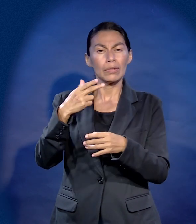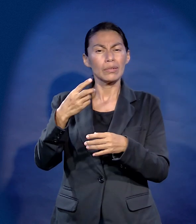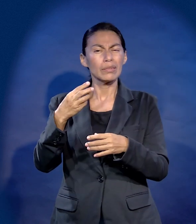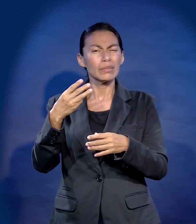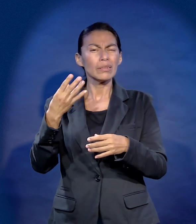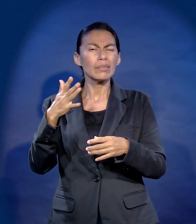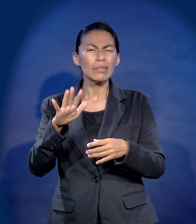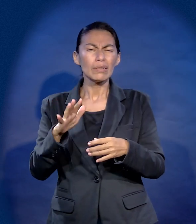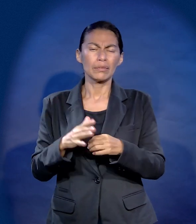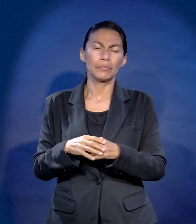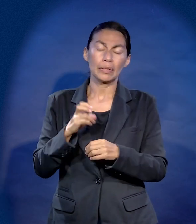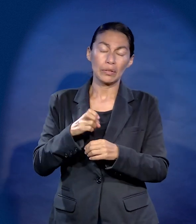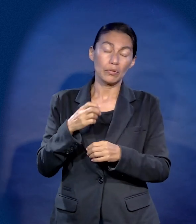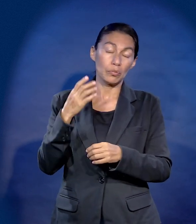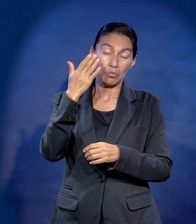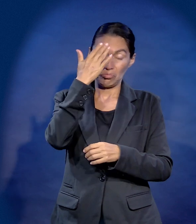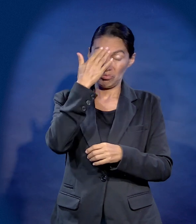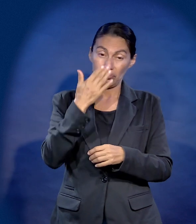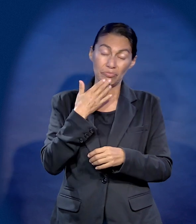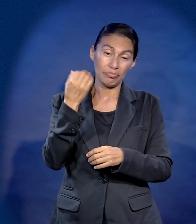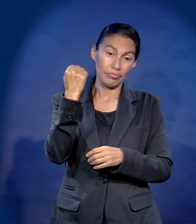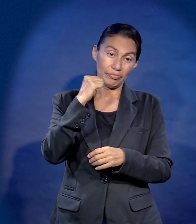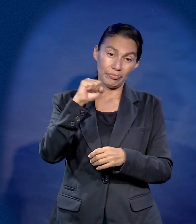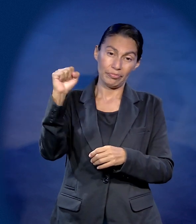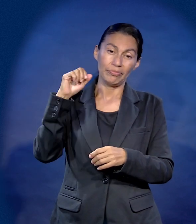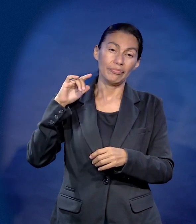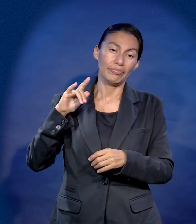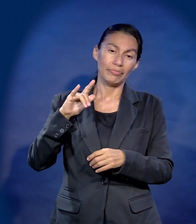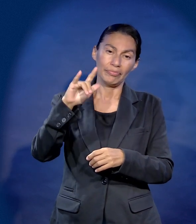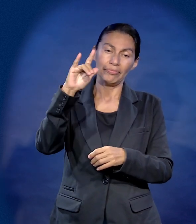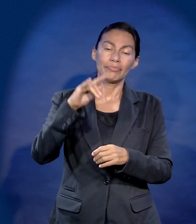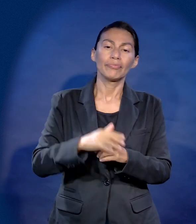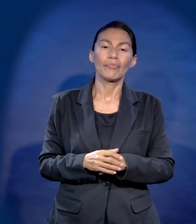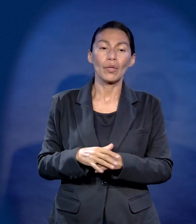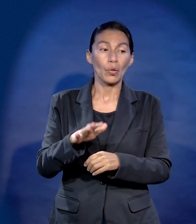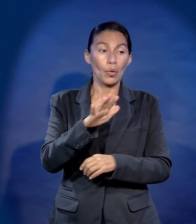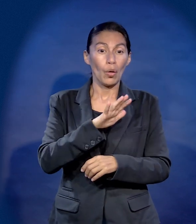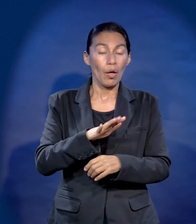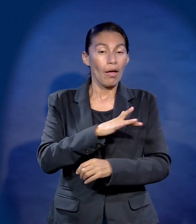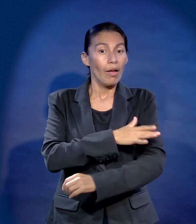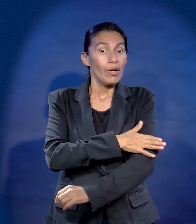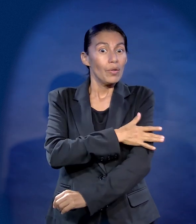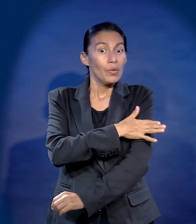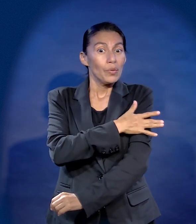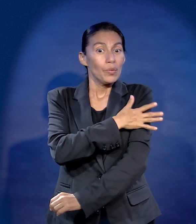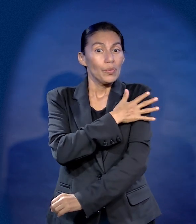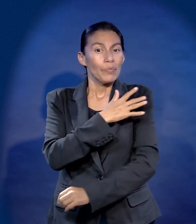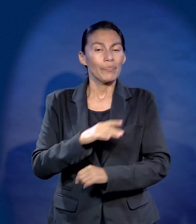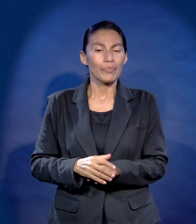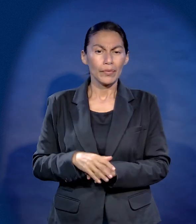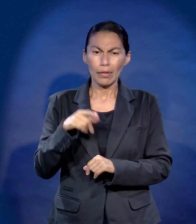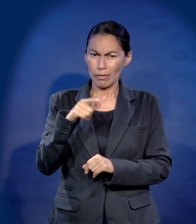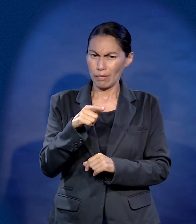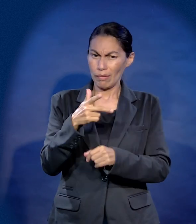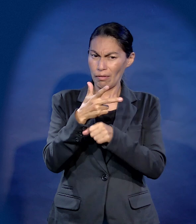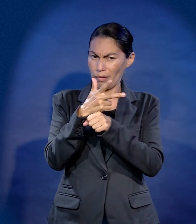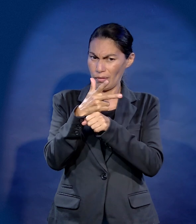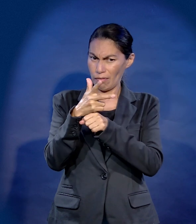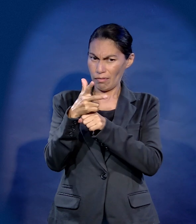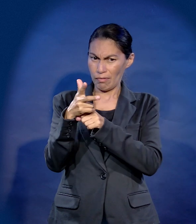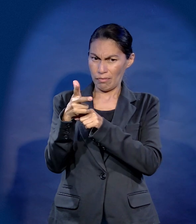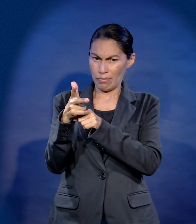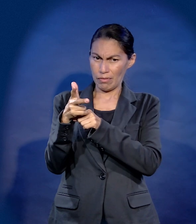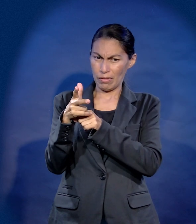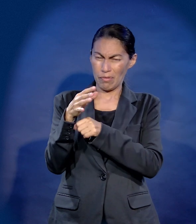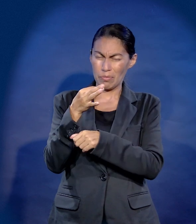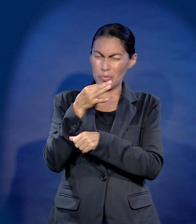Airbus 310, uno de los aviones más sofisticados hasta ese entonces. La emoción en la cabina empieza a subir.